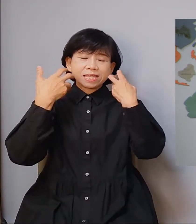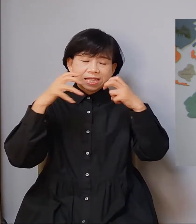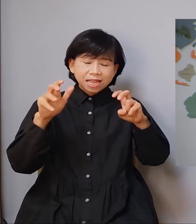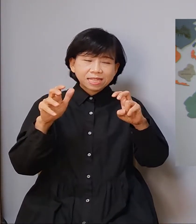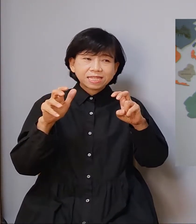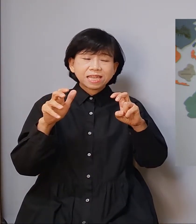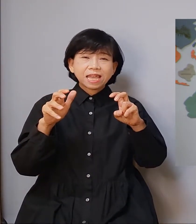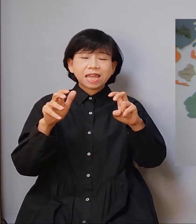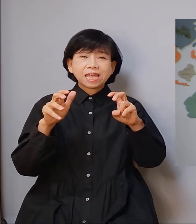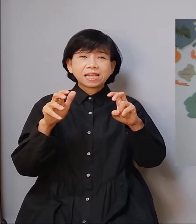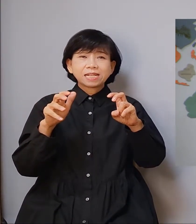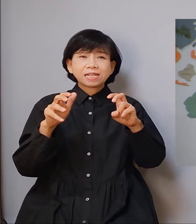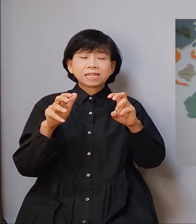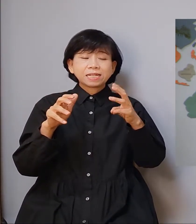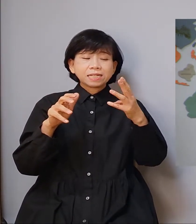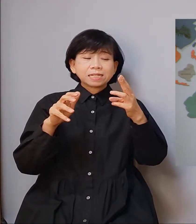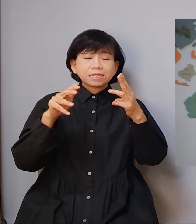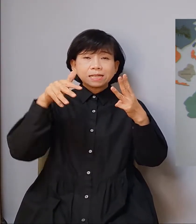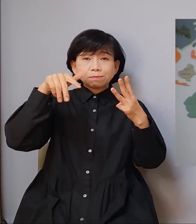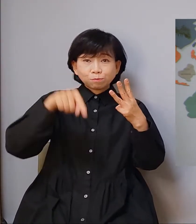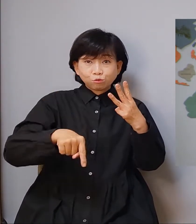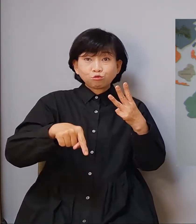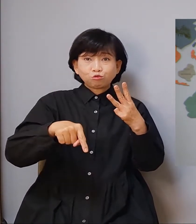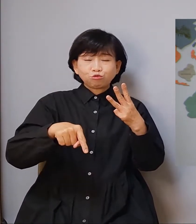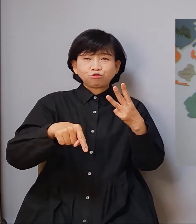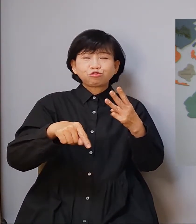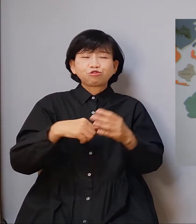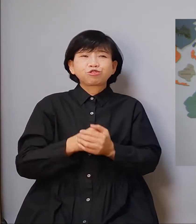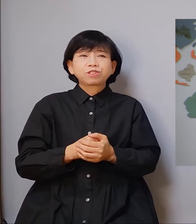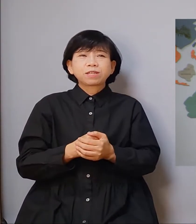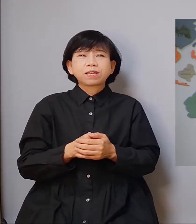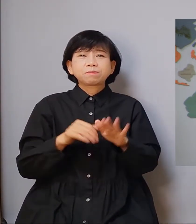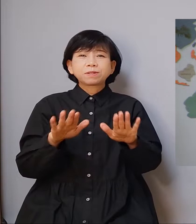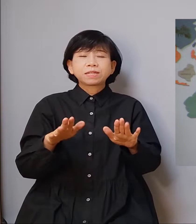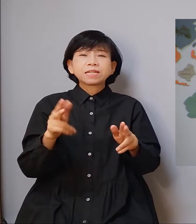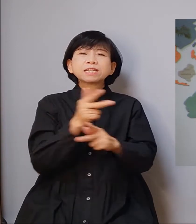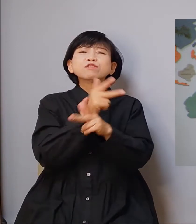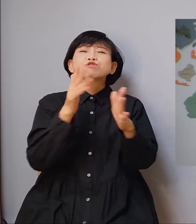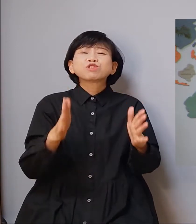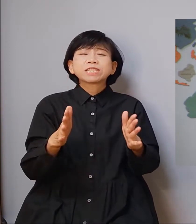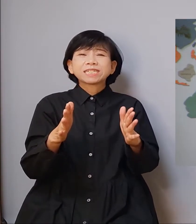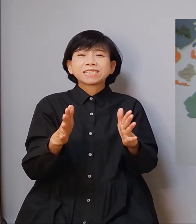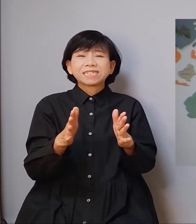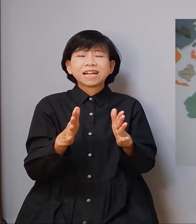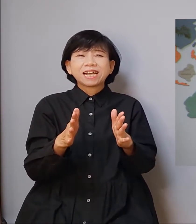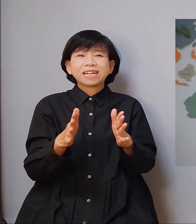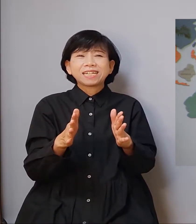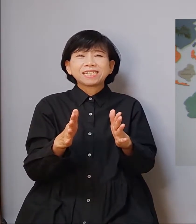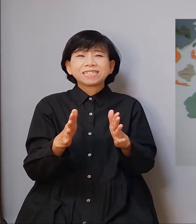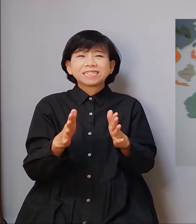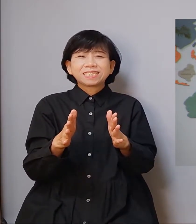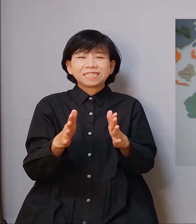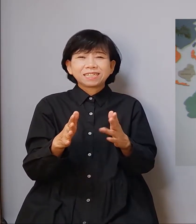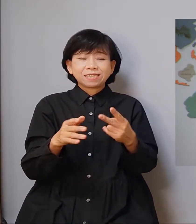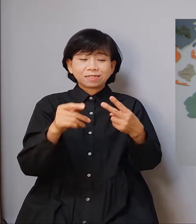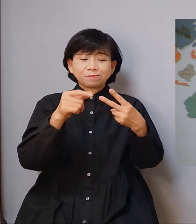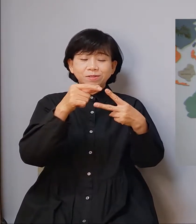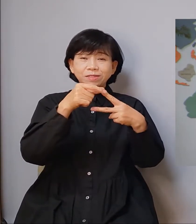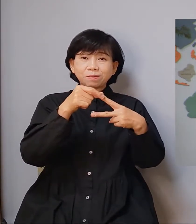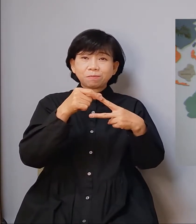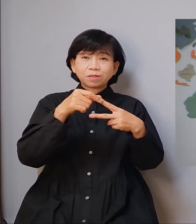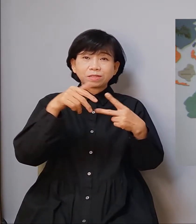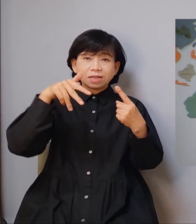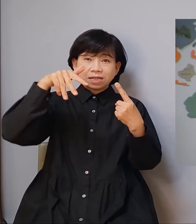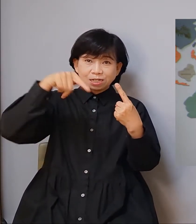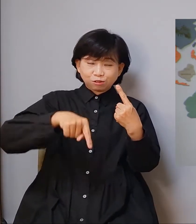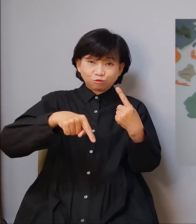번째 주간에 너무 많이 들어오셨어요. 많이 오셔서 저녁마다 같이 은혜 받아서 너무 감사합니다. 우리 둘째 주 기도회가